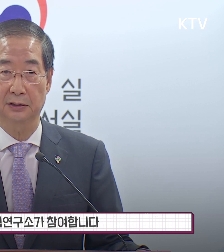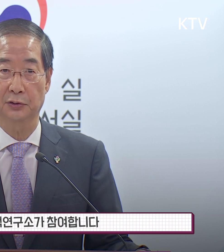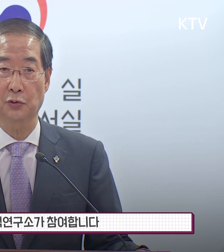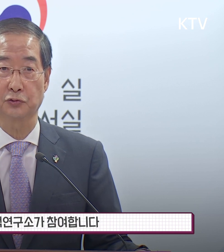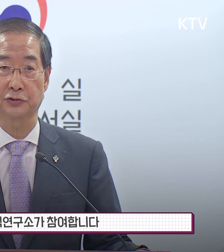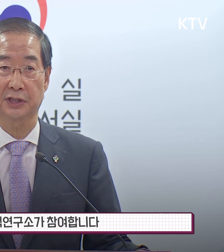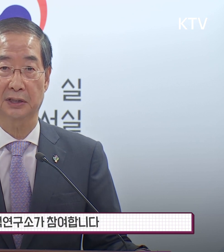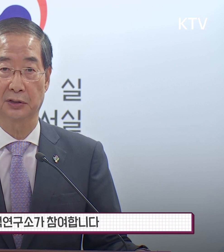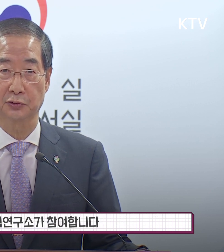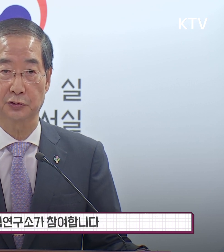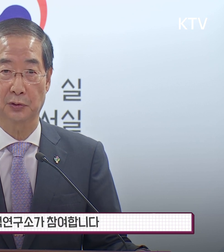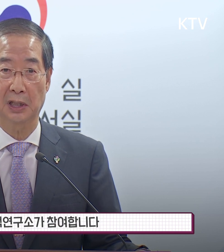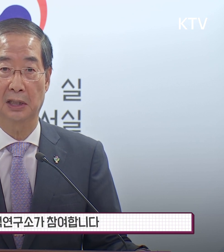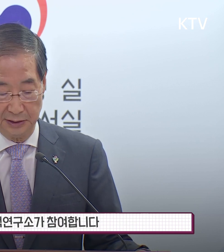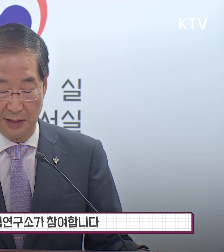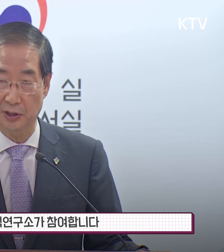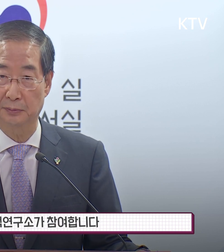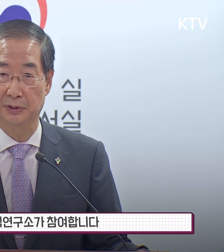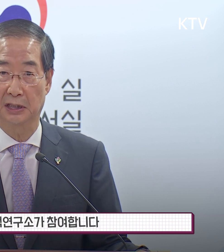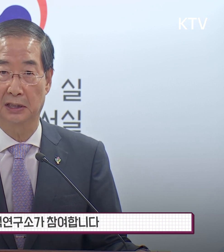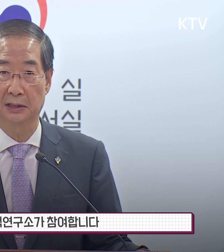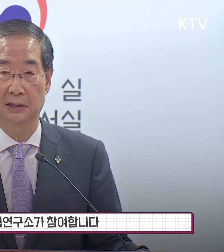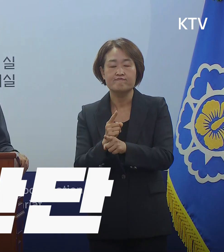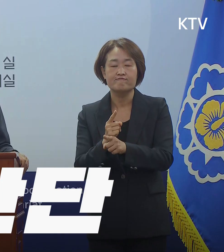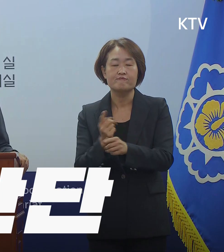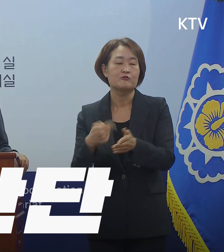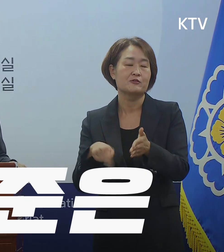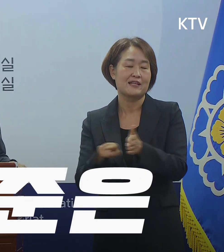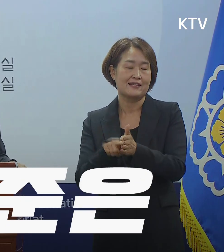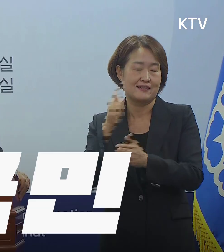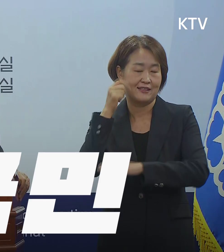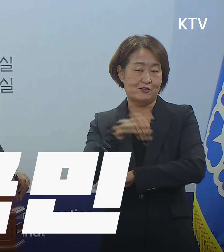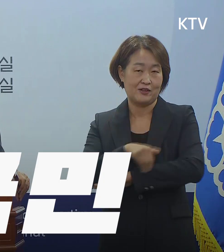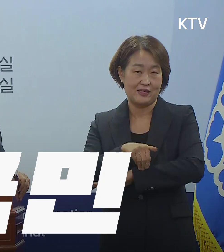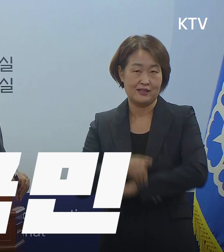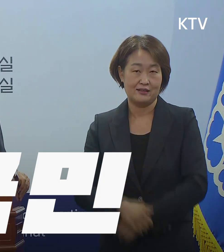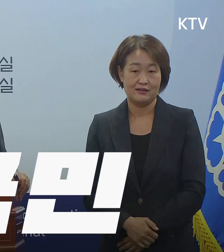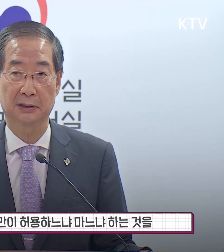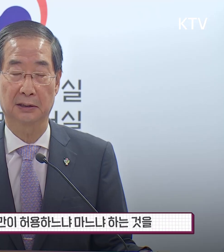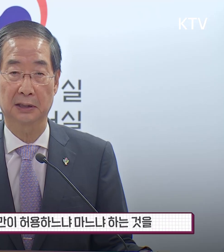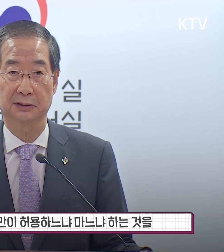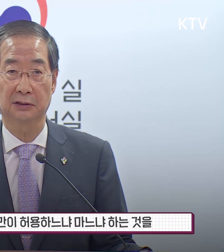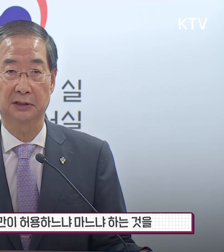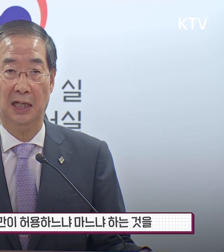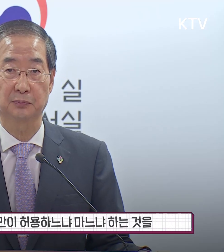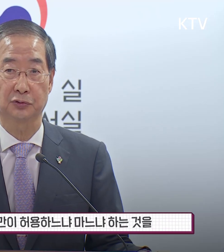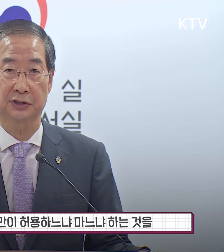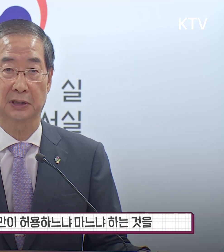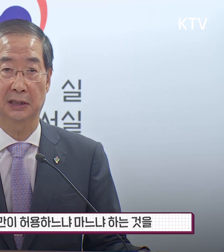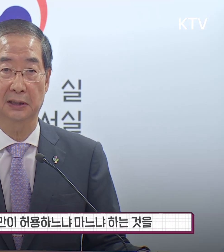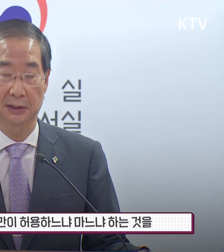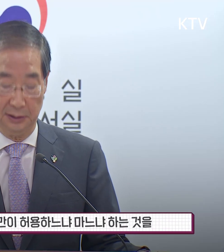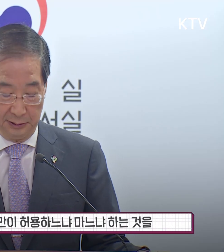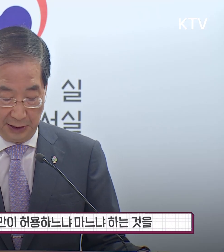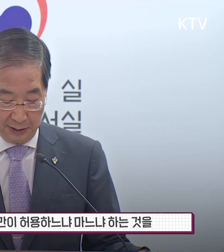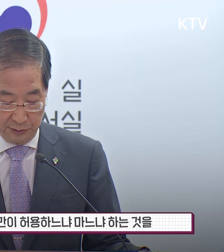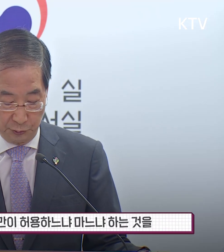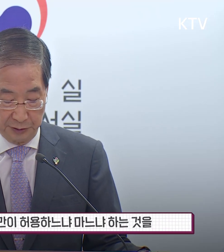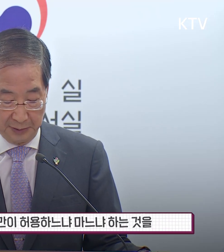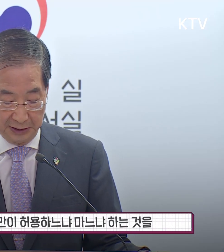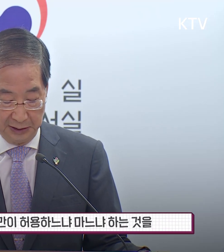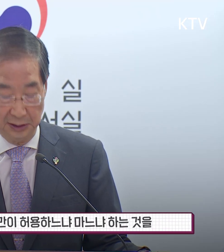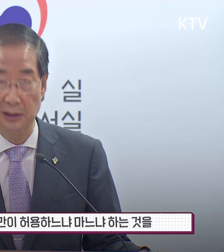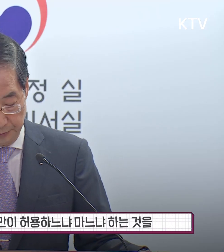단체, 그리고 국책연구소가 참여합니다. 판단의 기준은 국민입니다. 그러니까 이것은 어느 한 부처나 어느